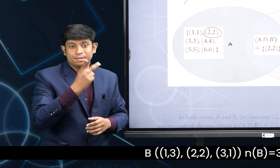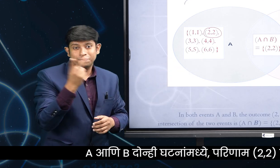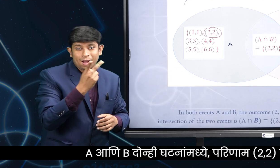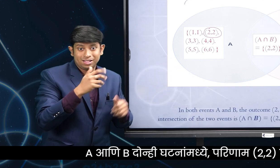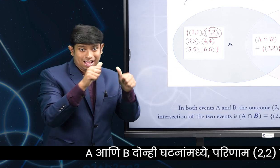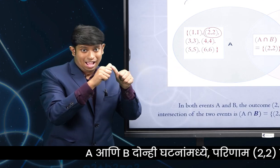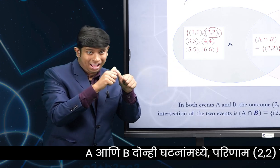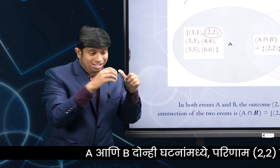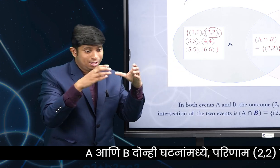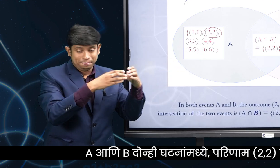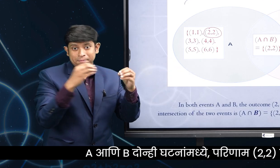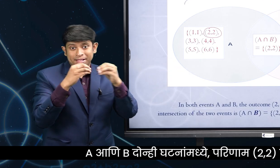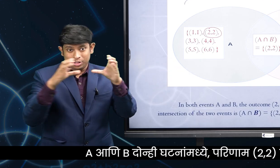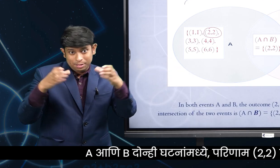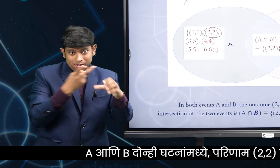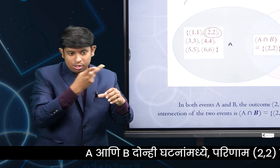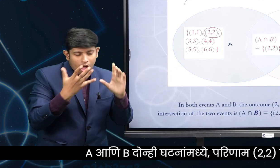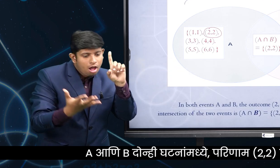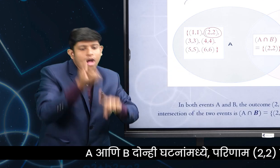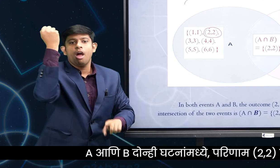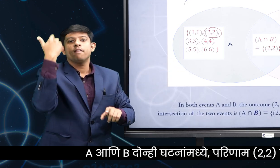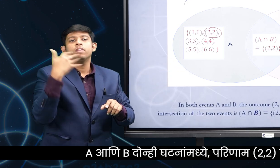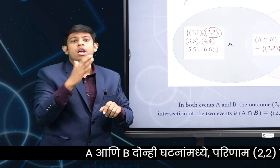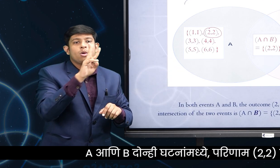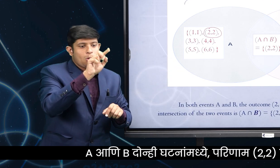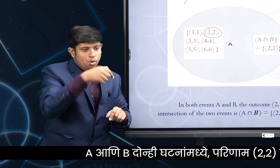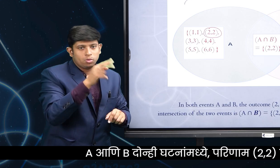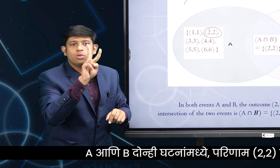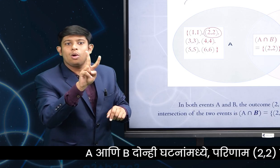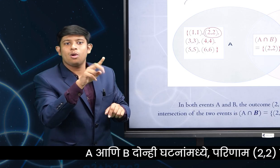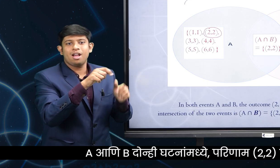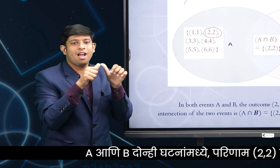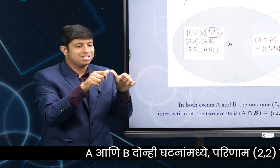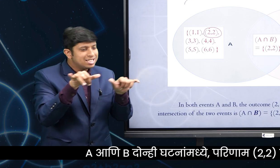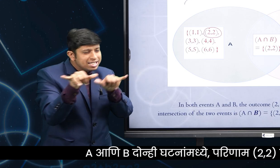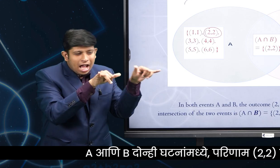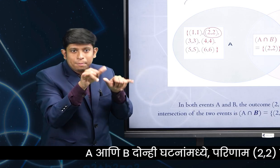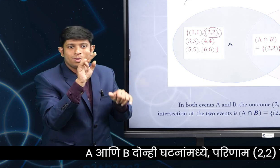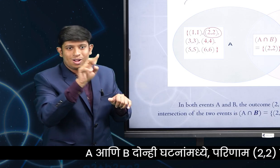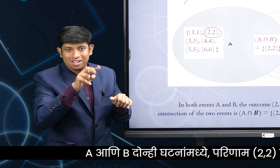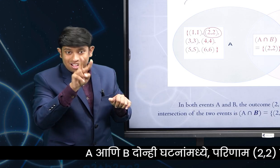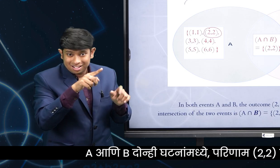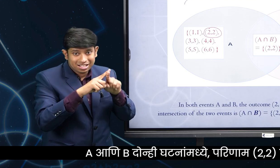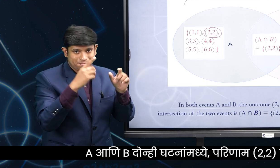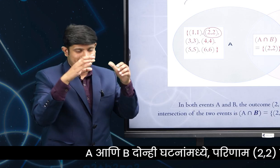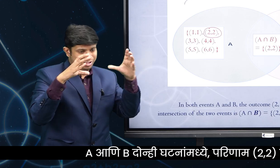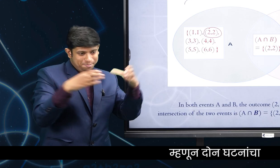ए आणि बी दोन्ही घटनांमध्ये परिणाम कंसामध्ये 2, कंस बंद सामायिक आहे.